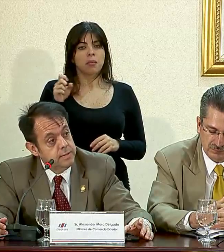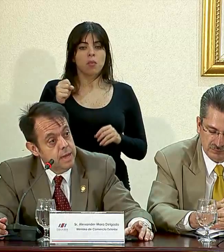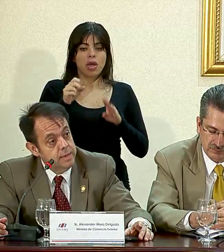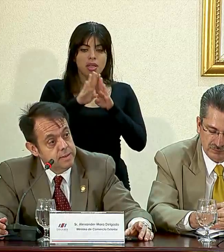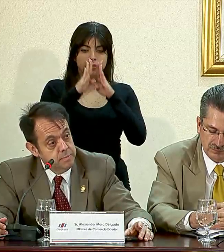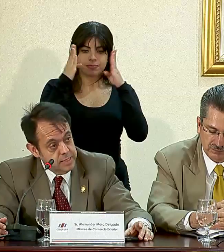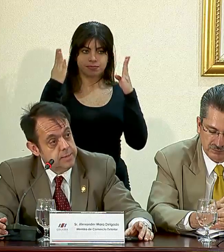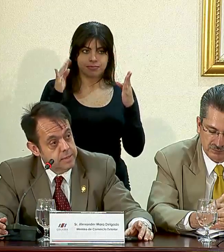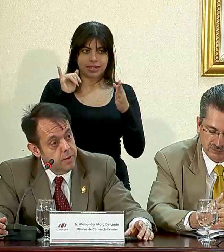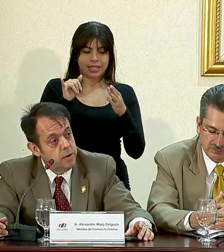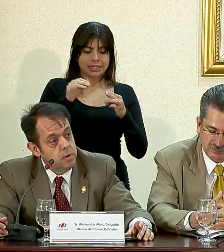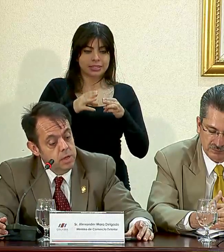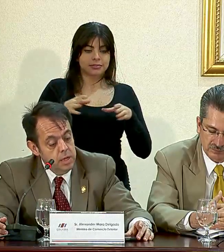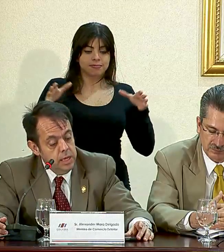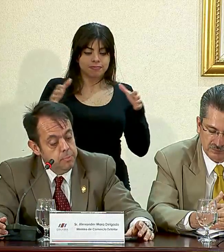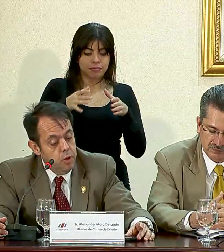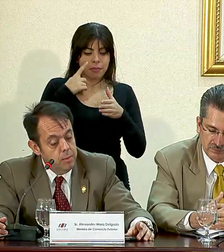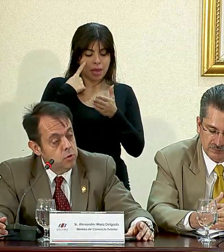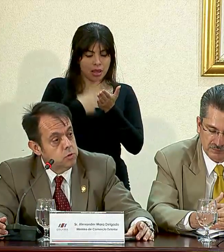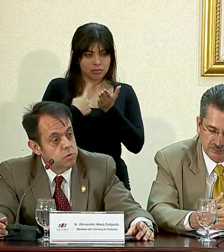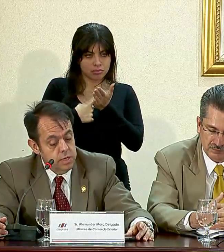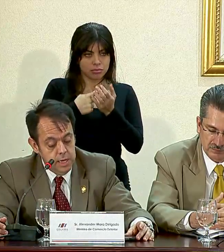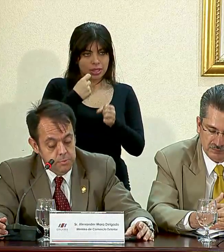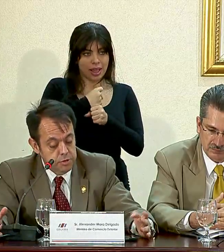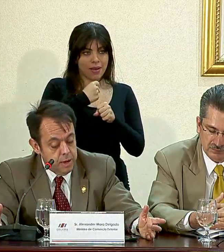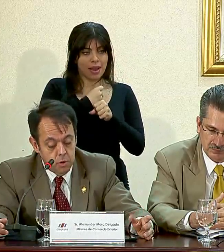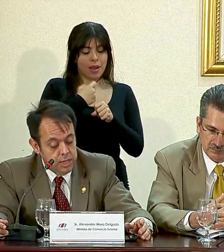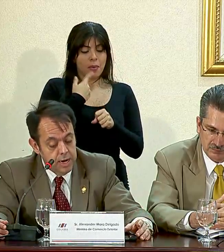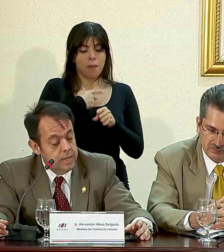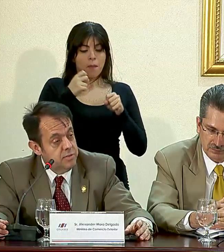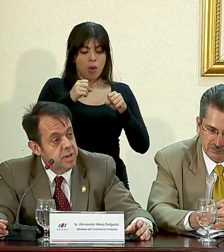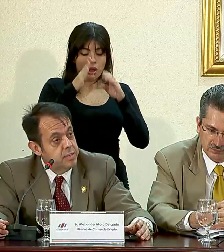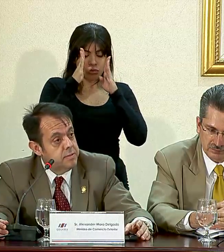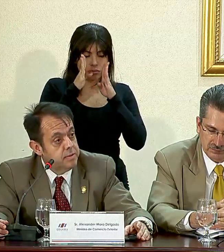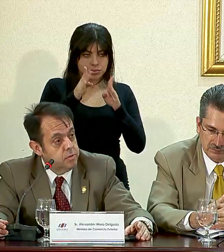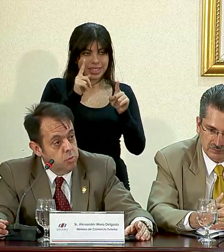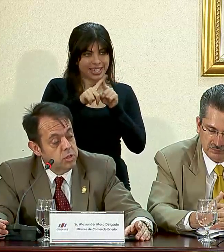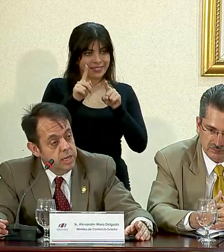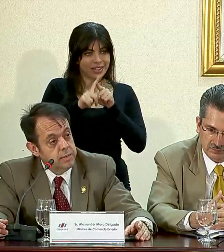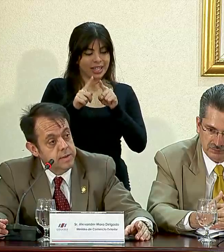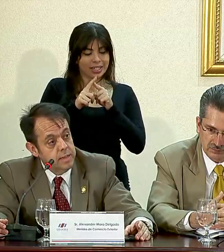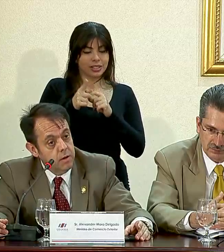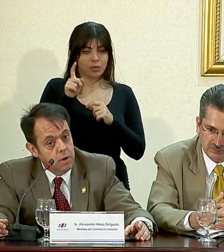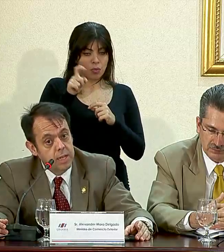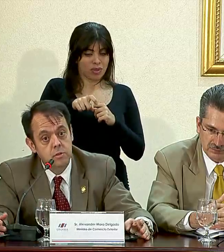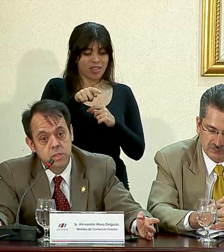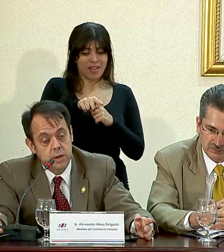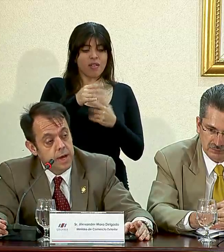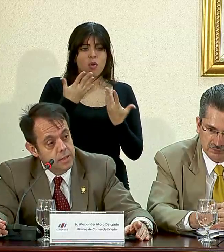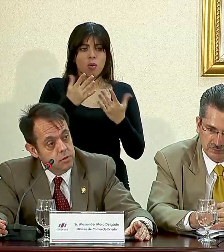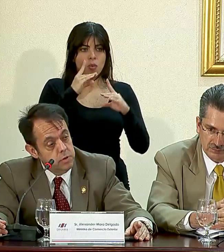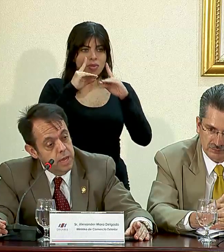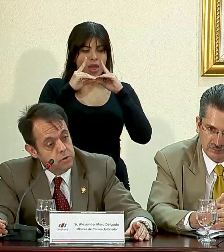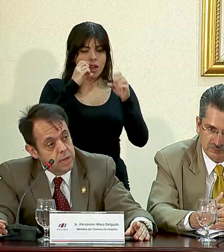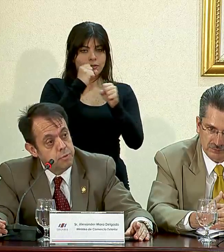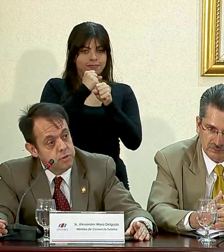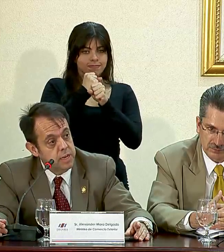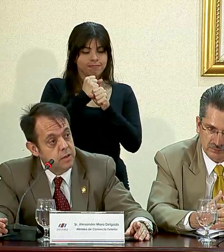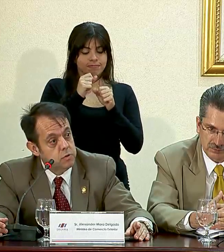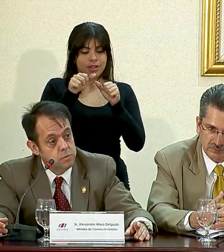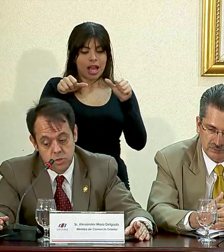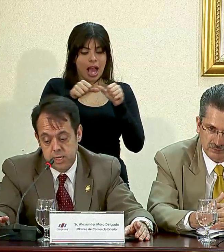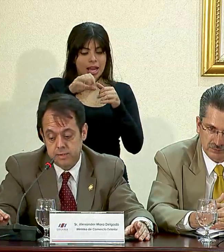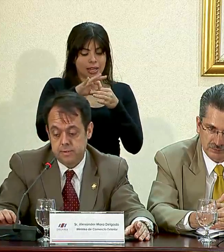abramos esas mesas de trabajo y podamos abordar las diferencias como tiene que ser, dialogando y trabajando en los